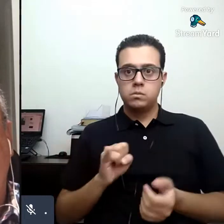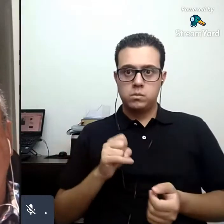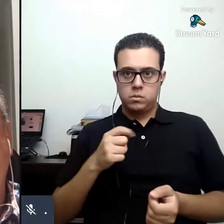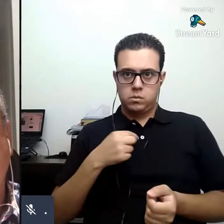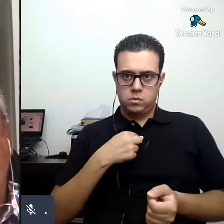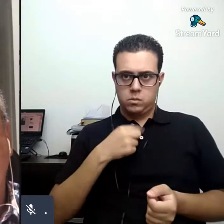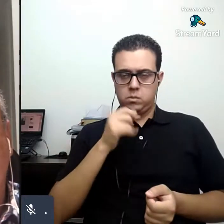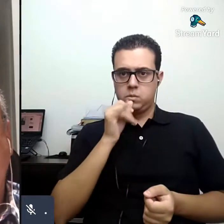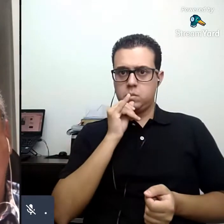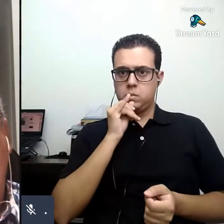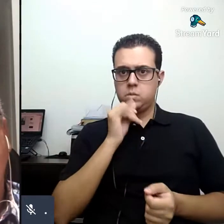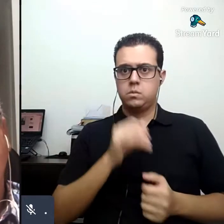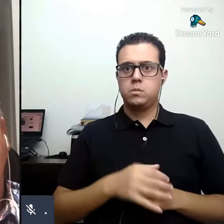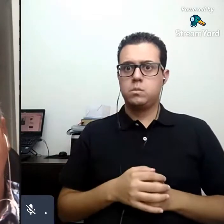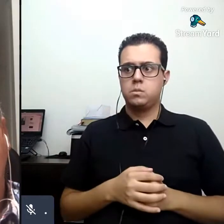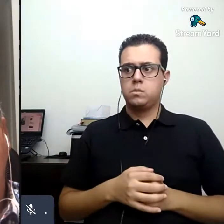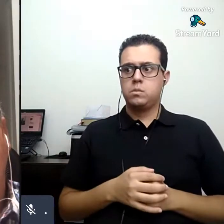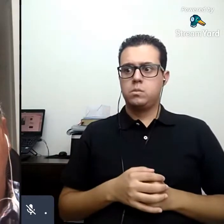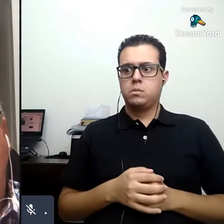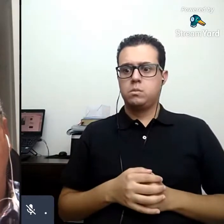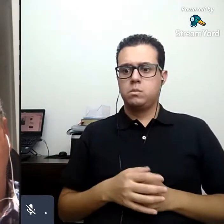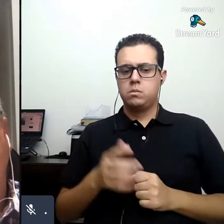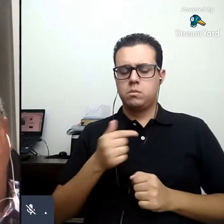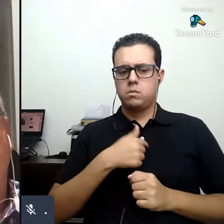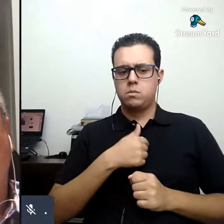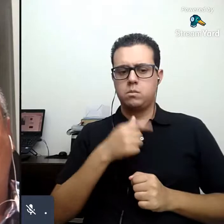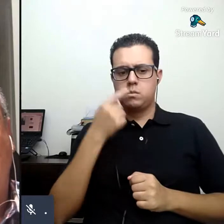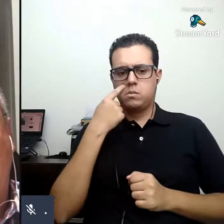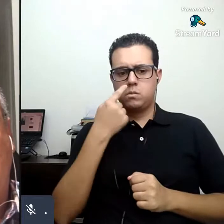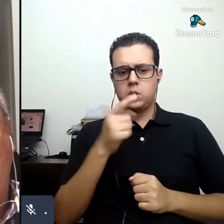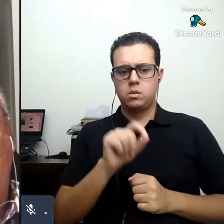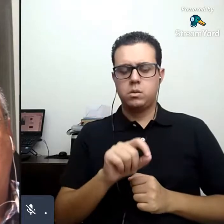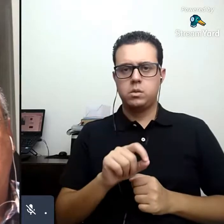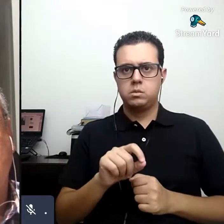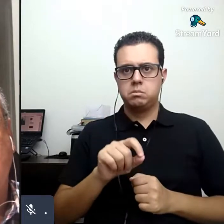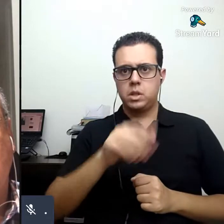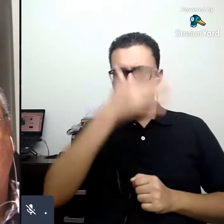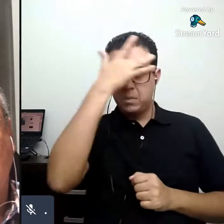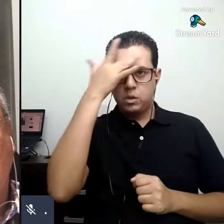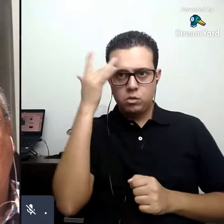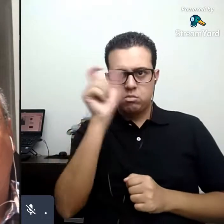de quem saiu atrás de um milagreiro,